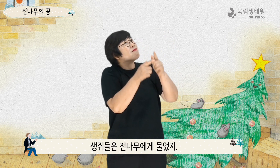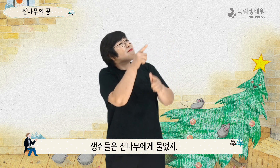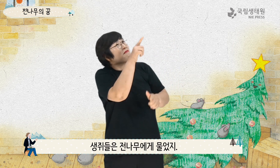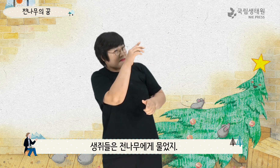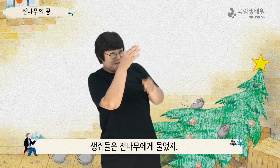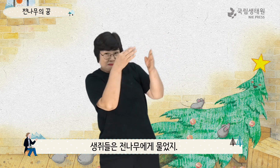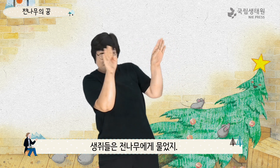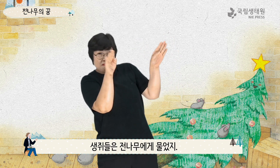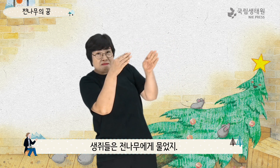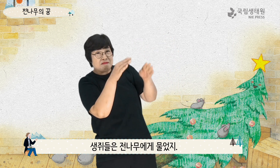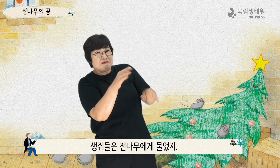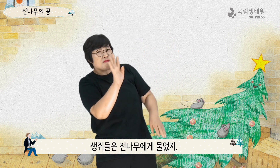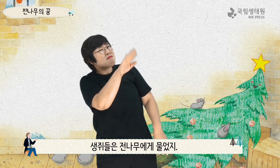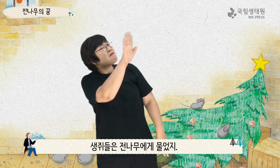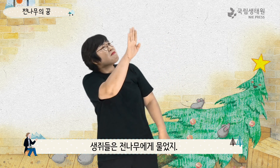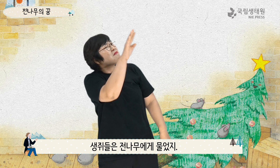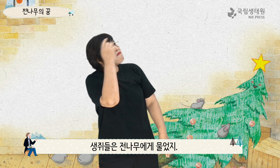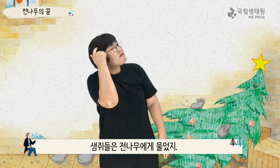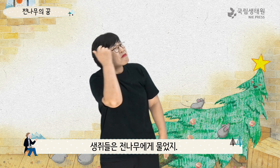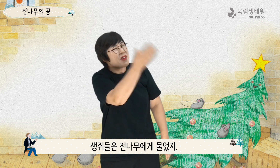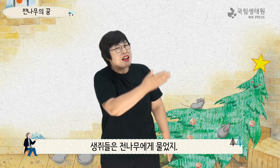생쥐들은 전나무에게 물었지.